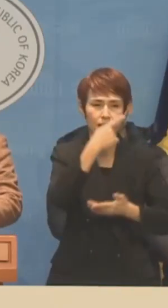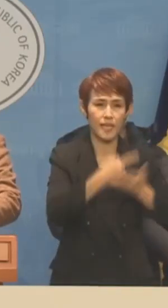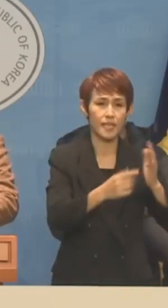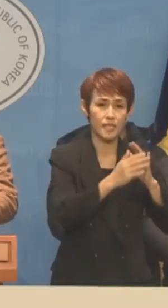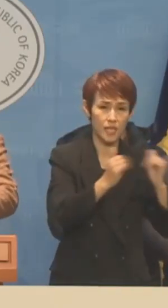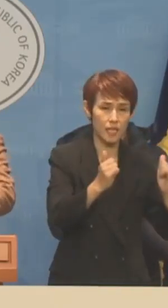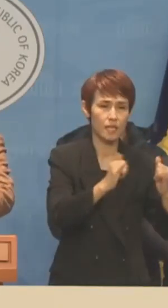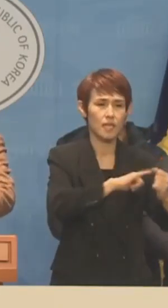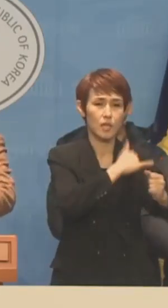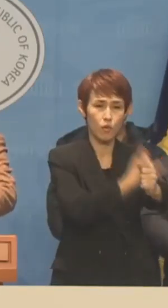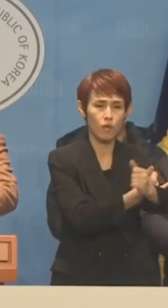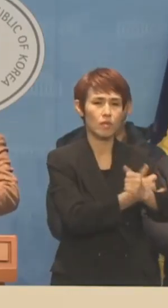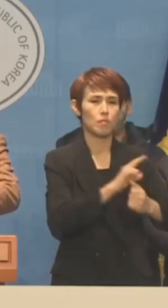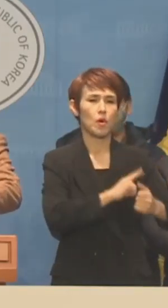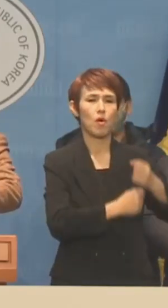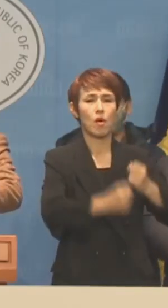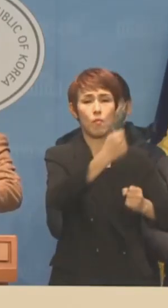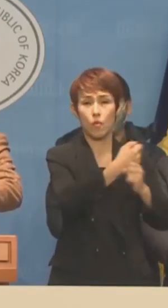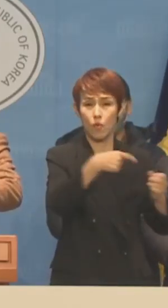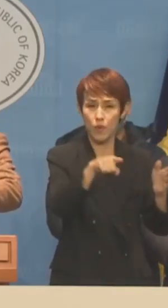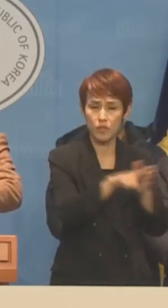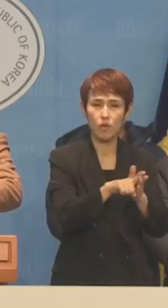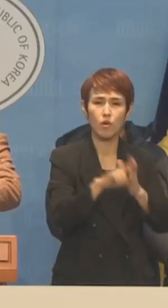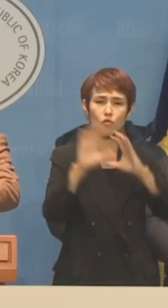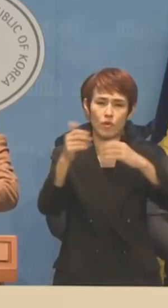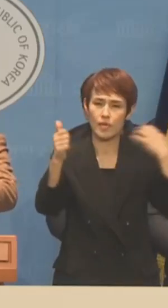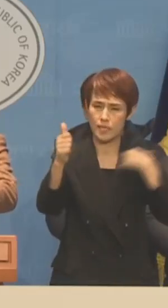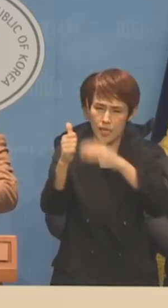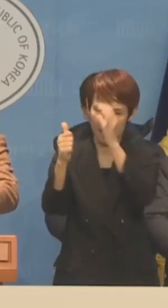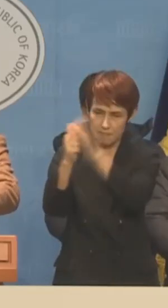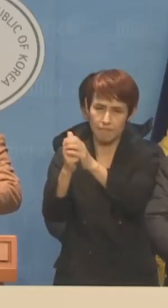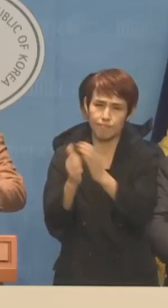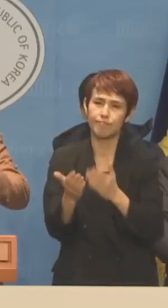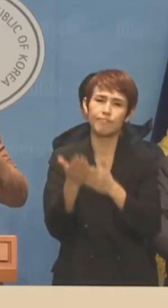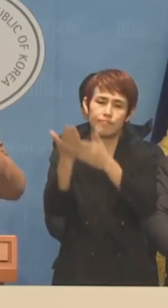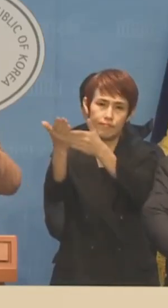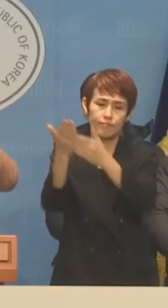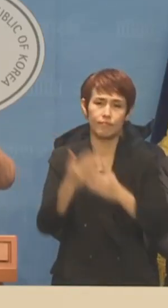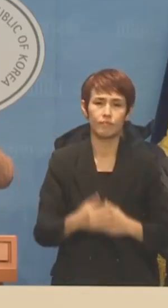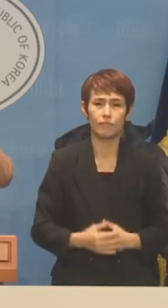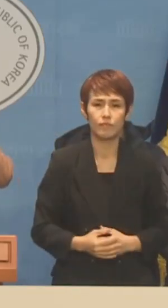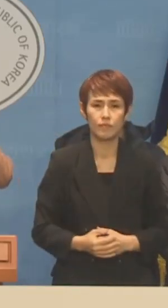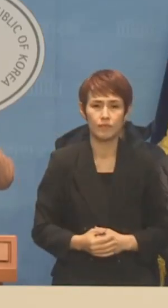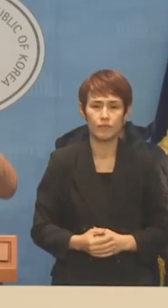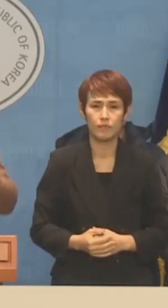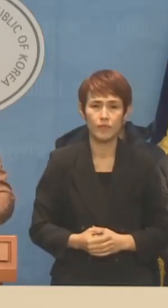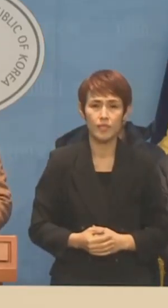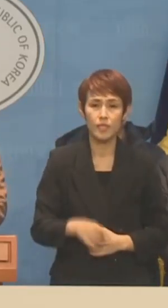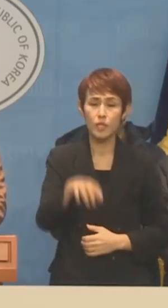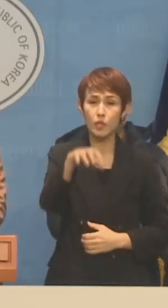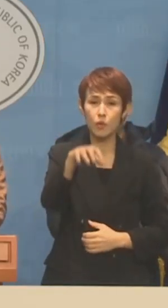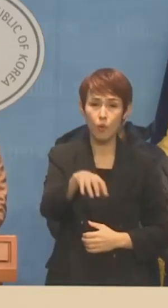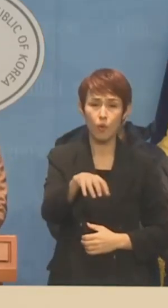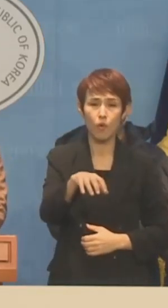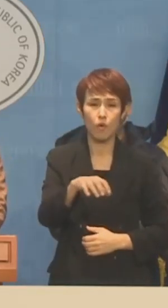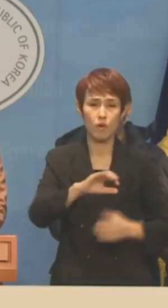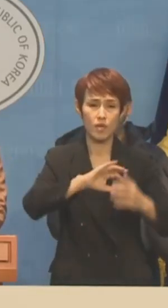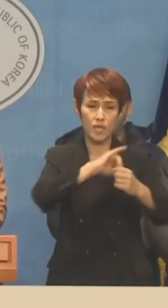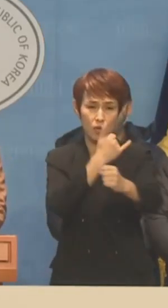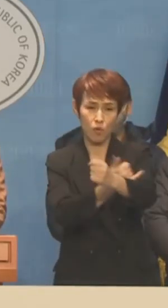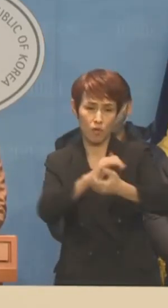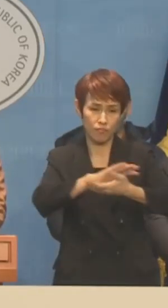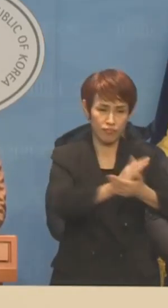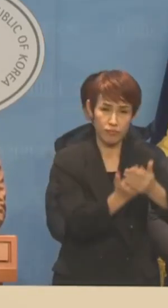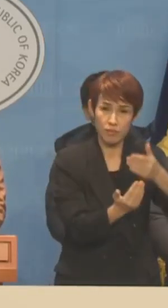명예를 회복시키기 위한 국가의 책임을 다할 것을 촉구합니다. 성감학원 인권유린 사건은 우리 현대사의